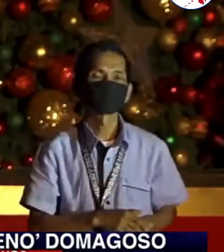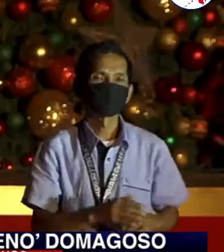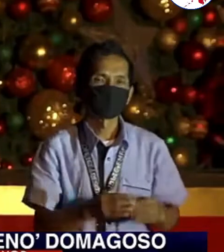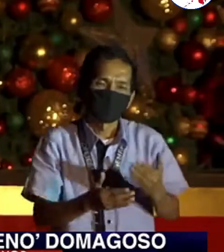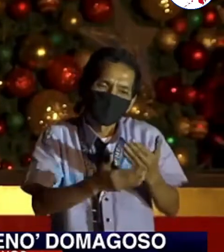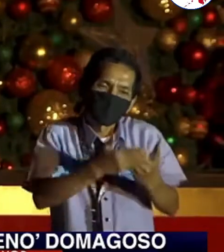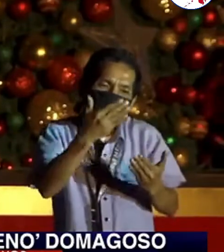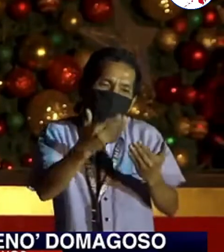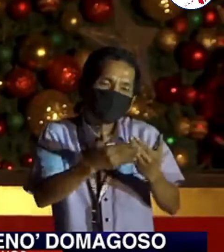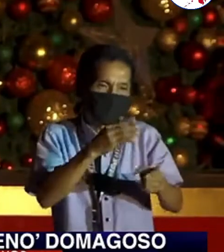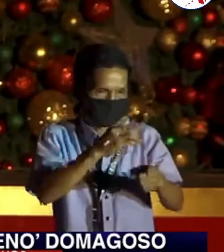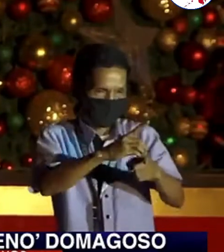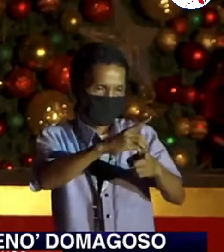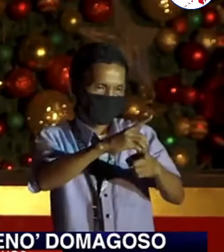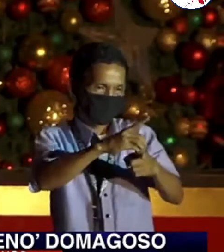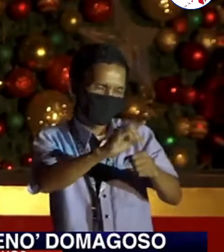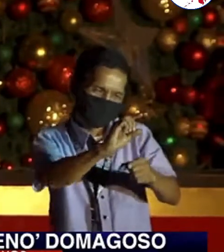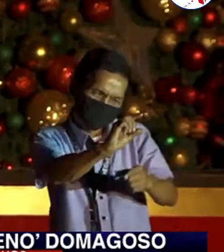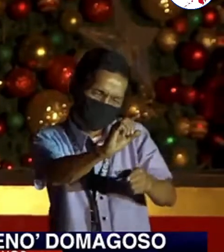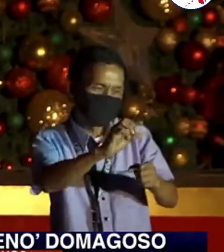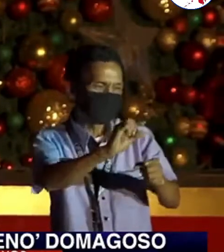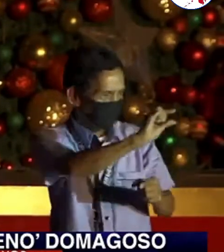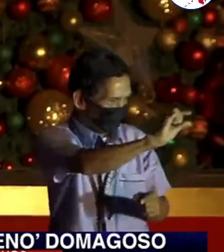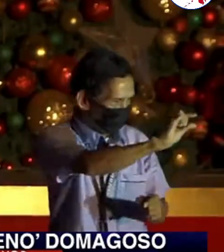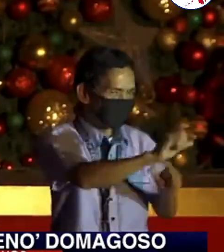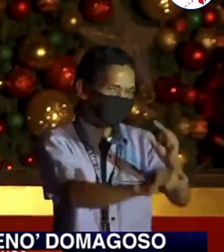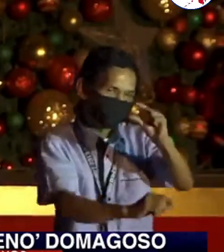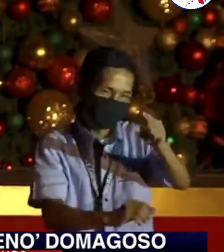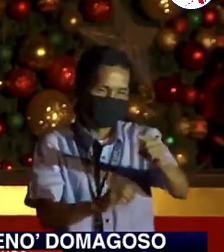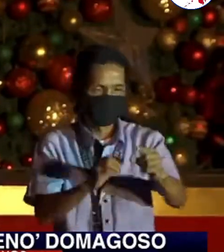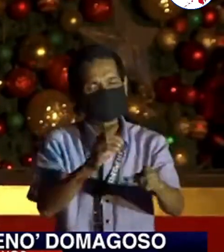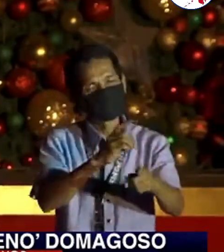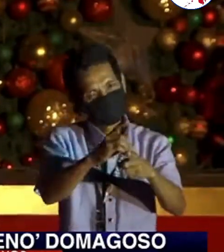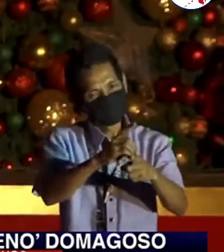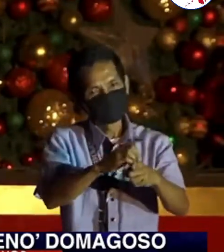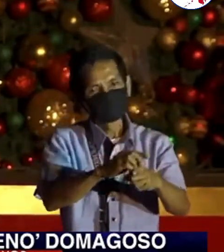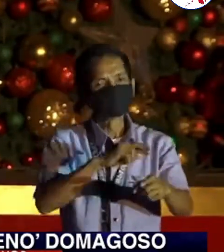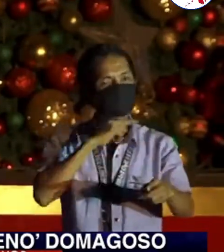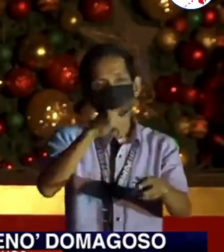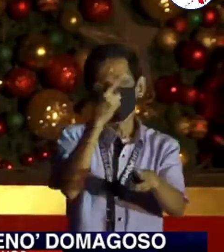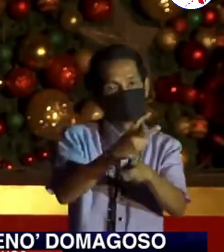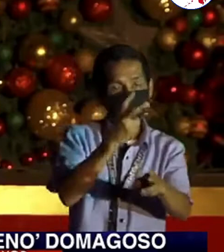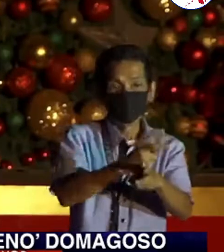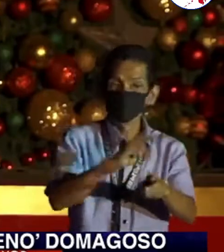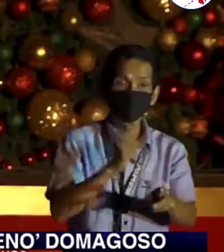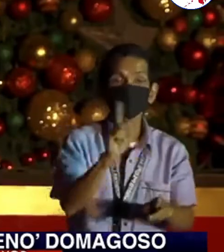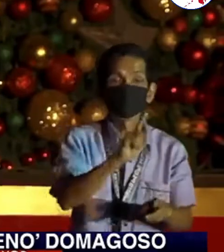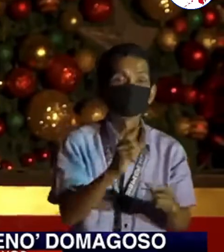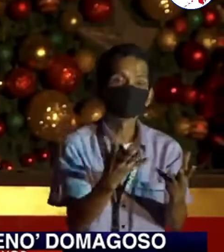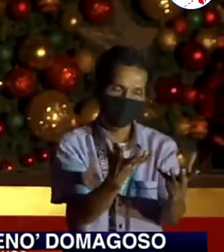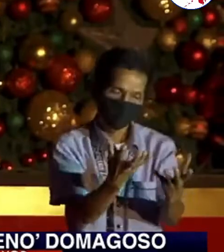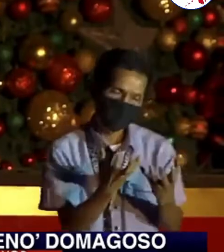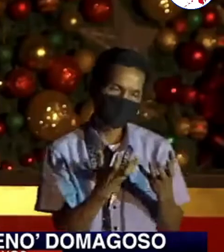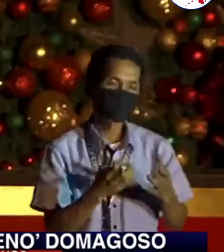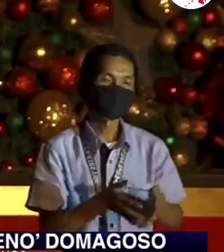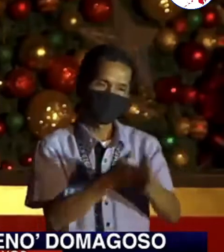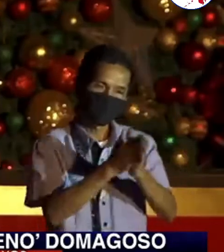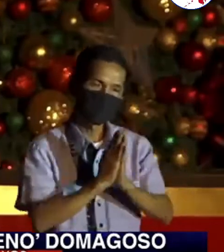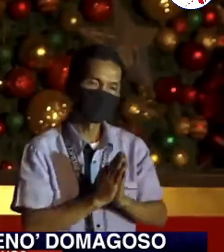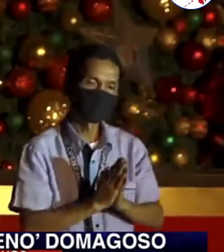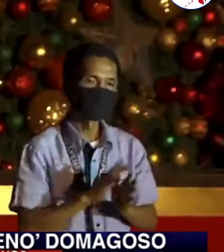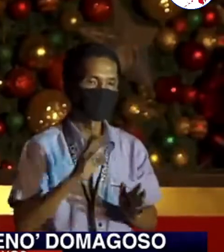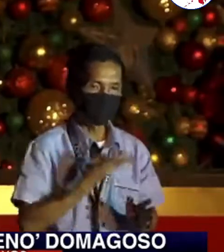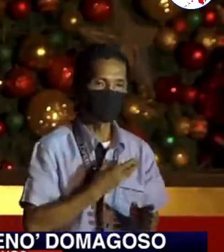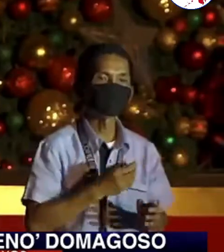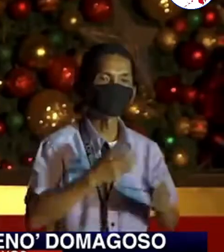Konting disiplina lang ho. Konti lang. Hindi naman siguro mahirap yung aming hinihingi. We